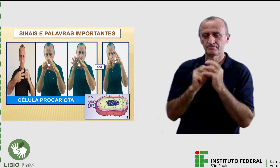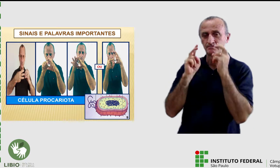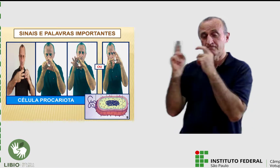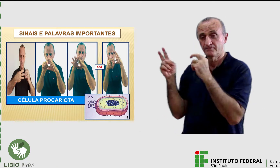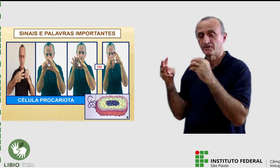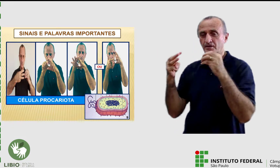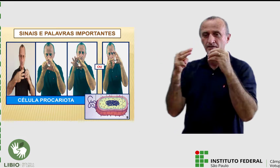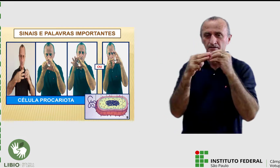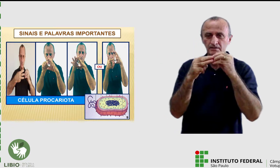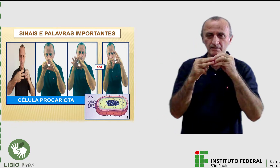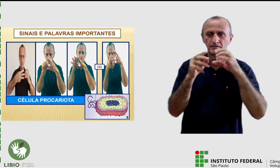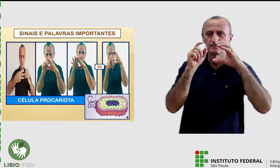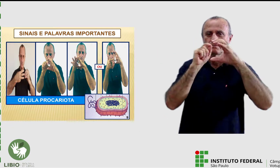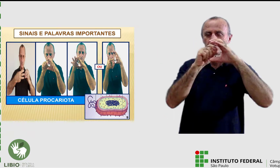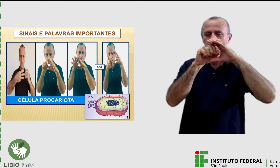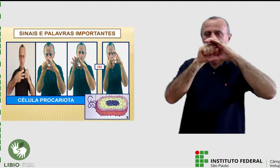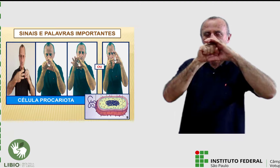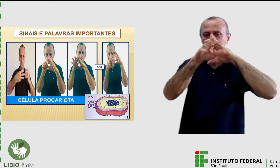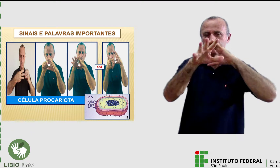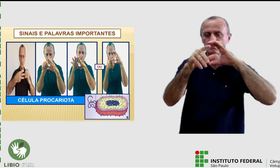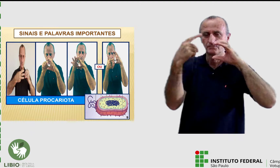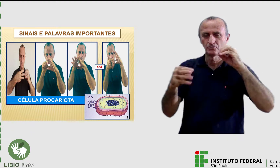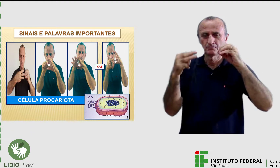Célula procariota. Esse é o sinal.